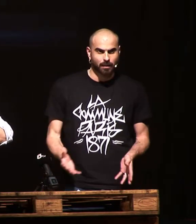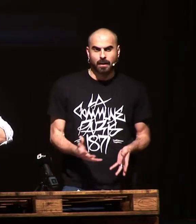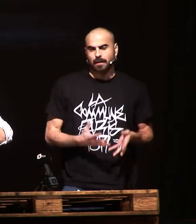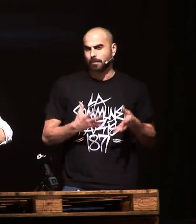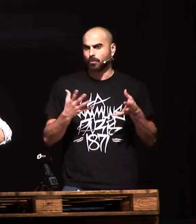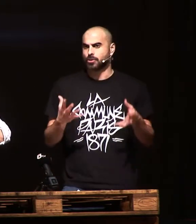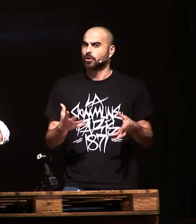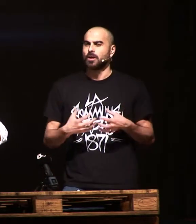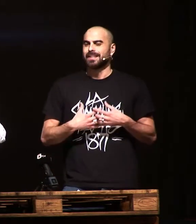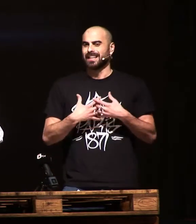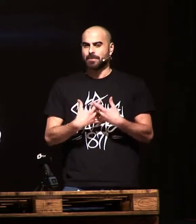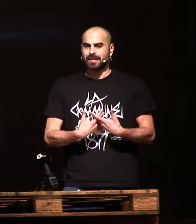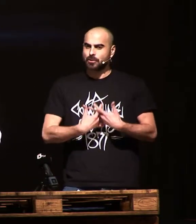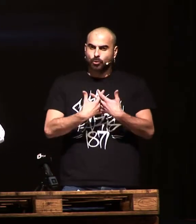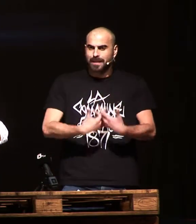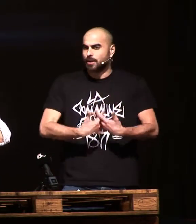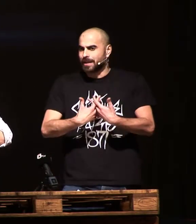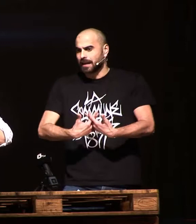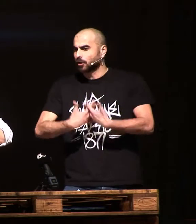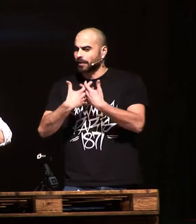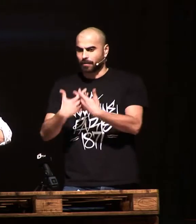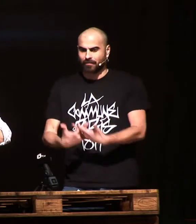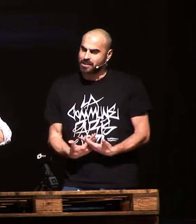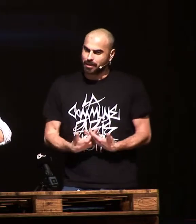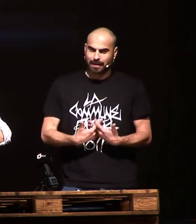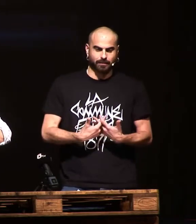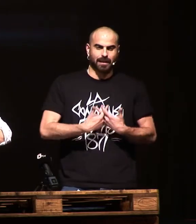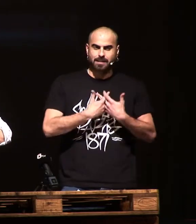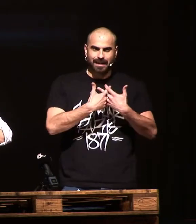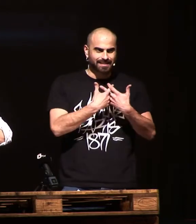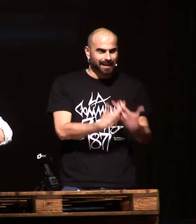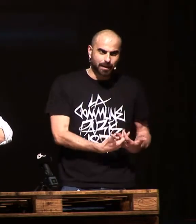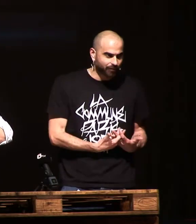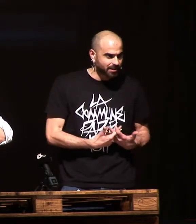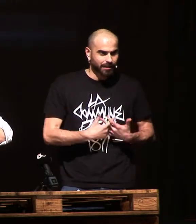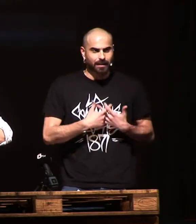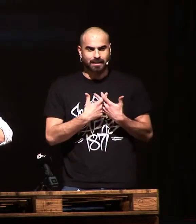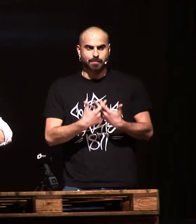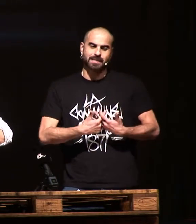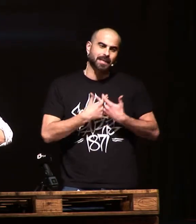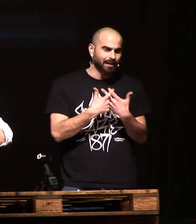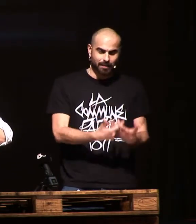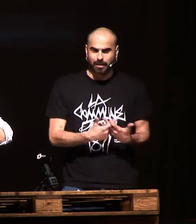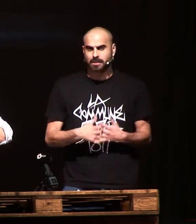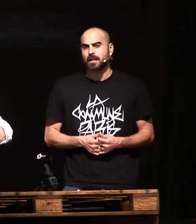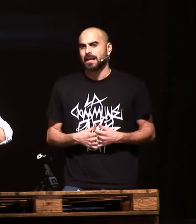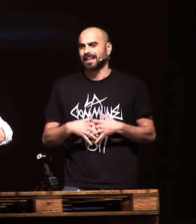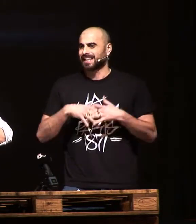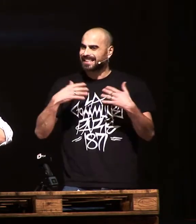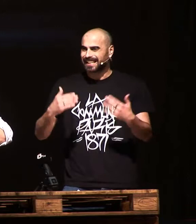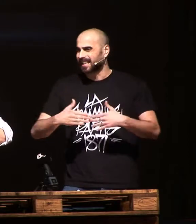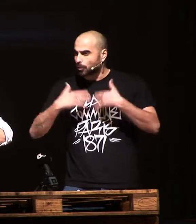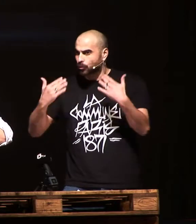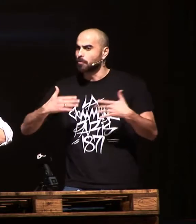capital. La reproducció de la vida sotmesa només a la lògica del benefici privat, a que les empreses treguin benefici, a que les empreses siguin rendibles, a